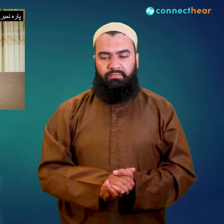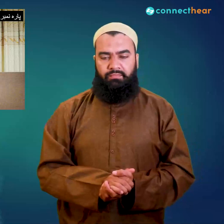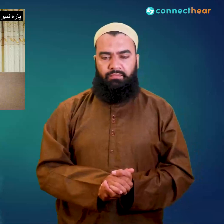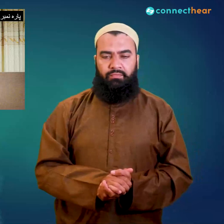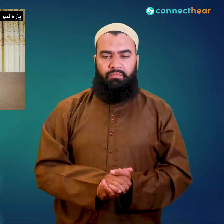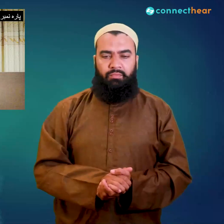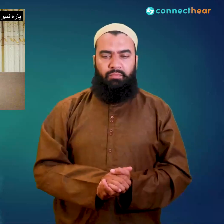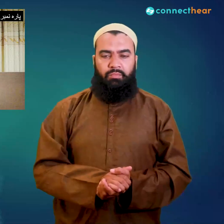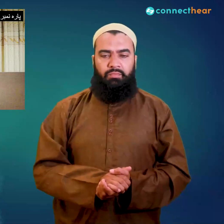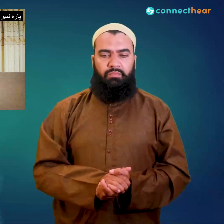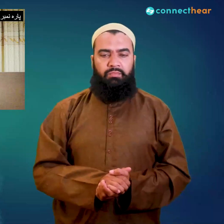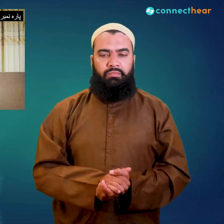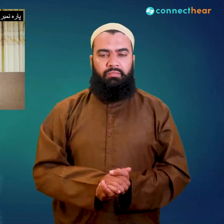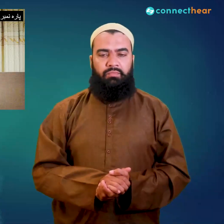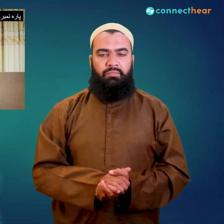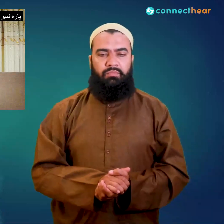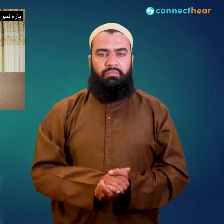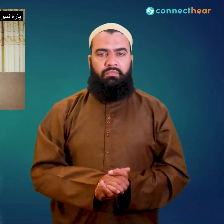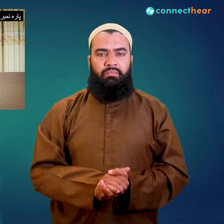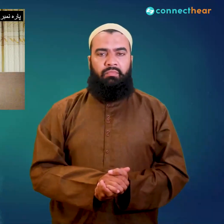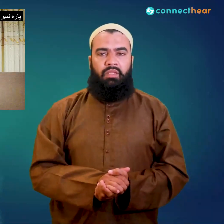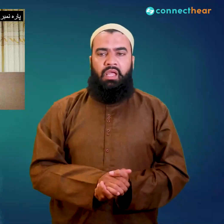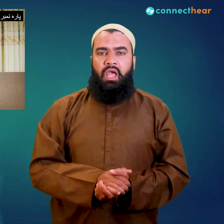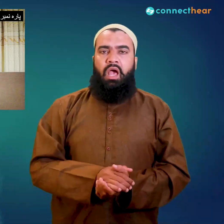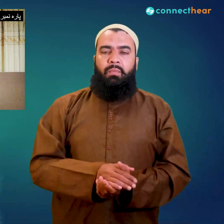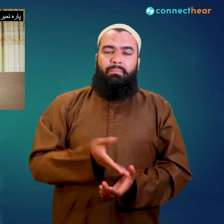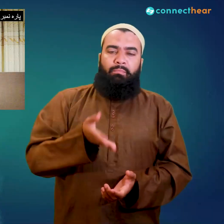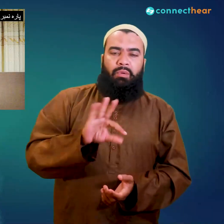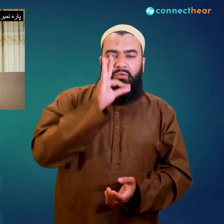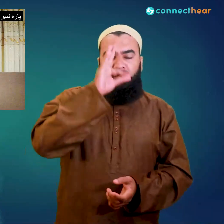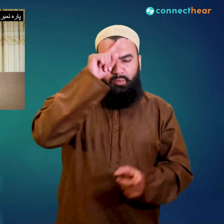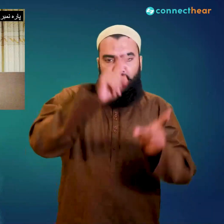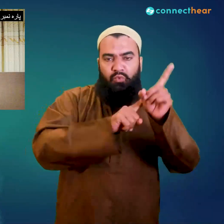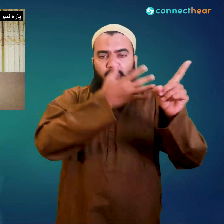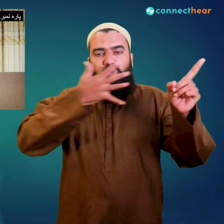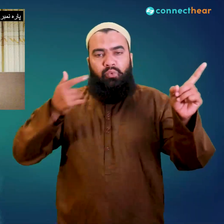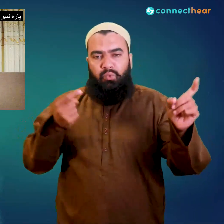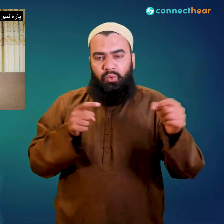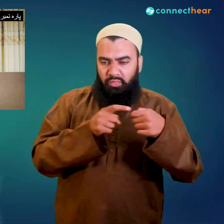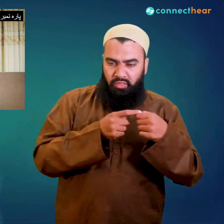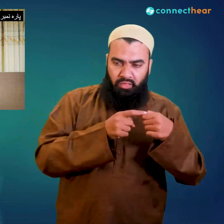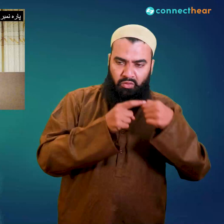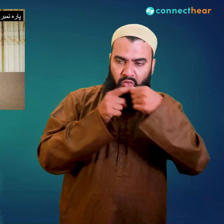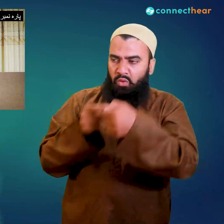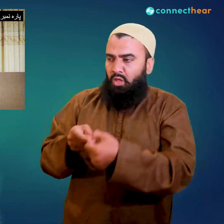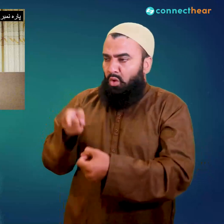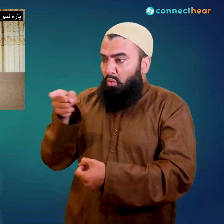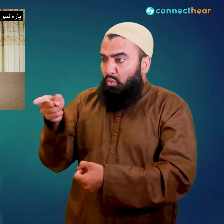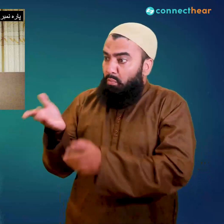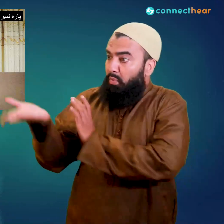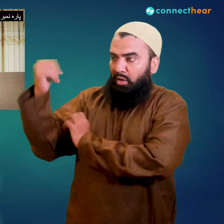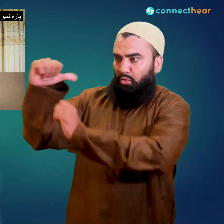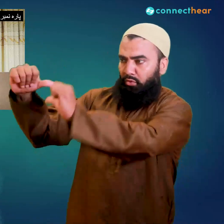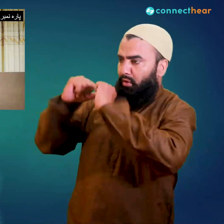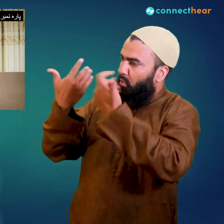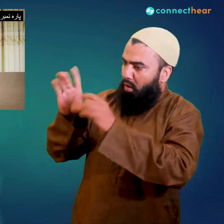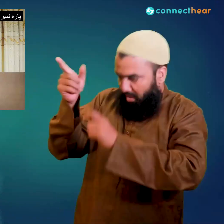تثریب علیکم اليوم، آج تم پر کوئی زیادتی نہیں، آج تم سے کوئی مؤاخذہ نہیں۔